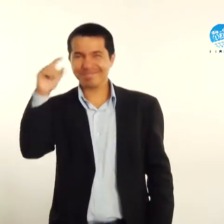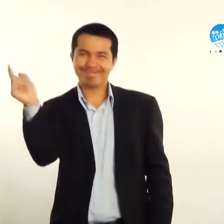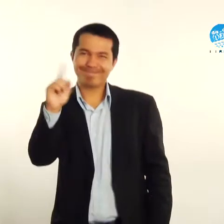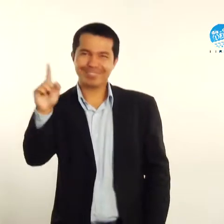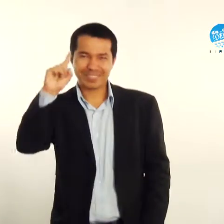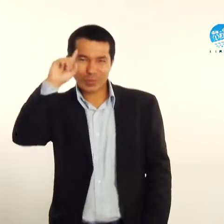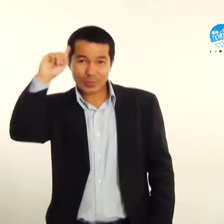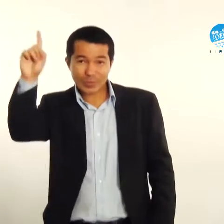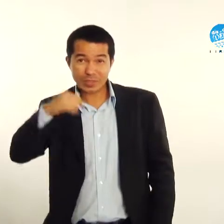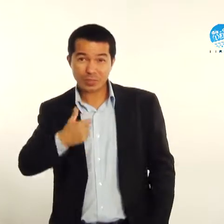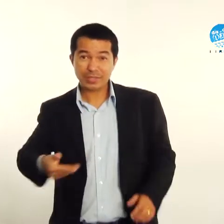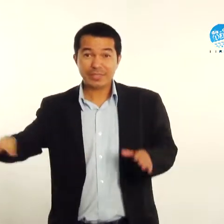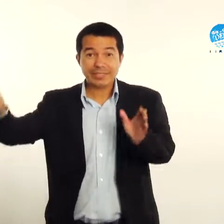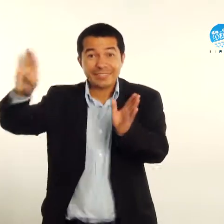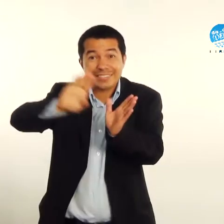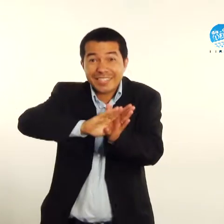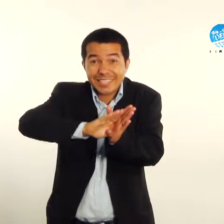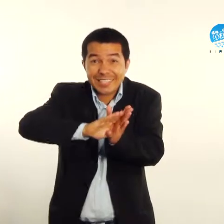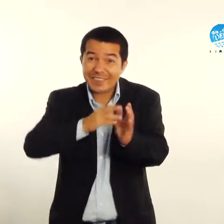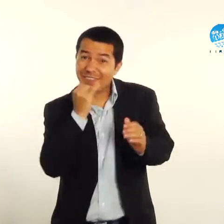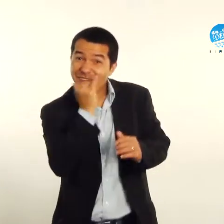que eu cheguei e falei para o meu pai: